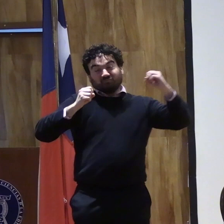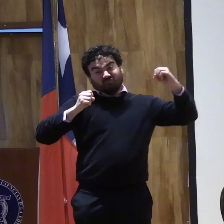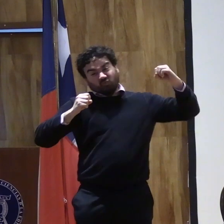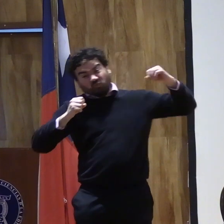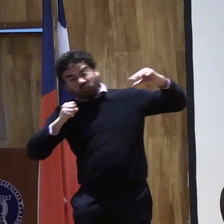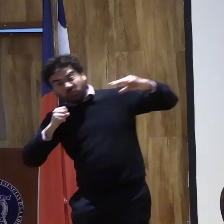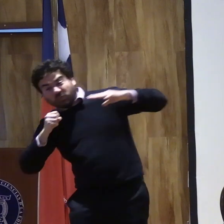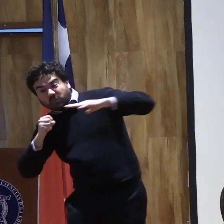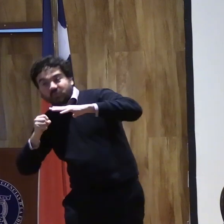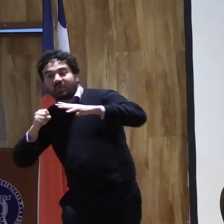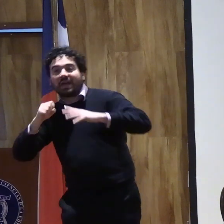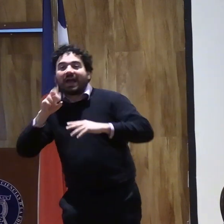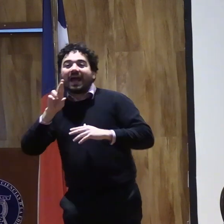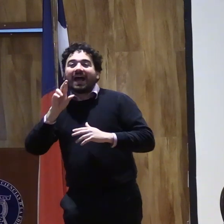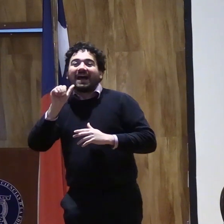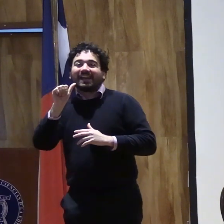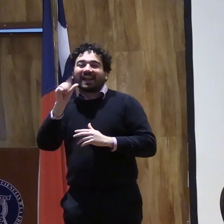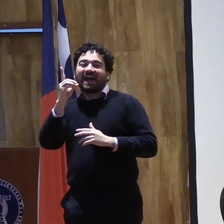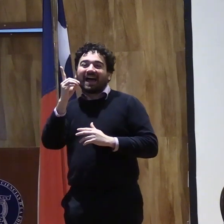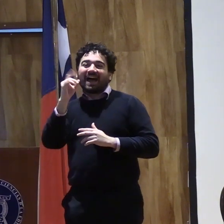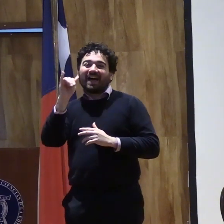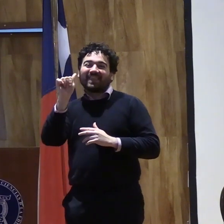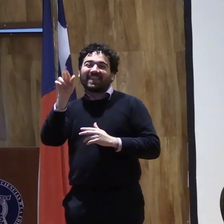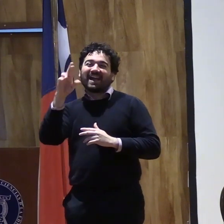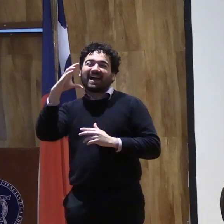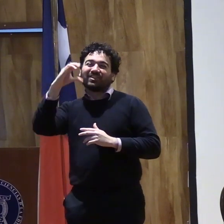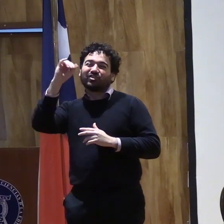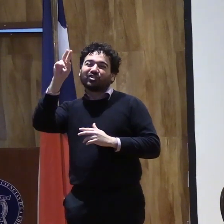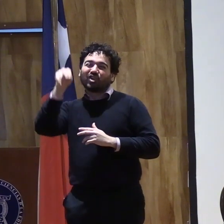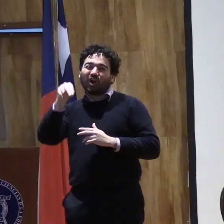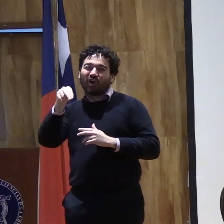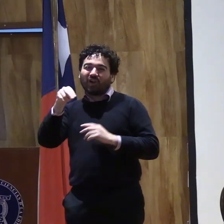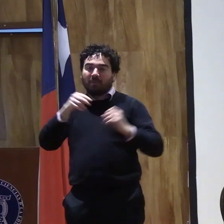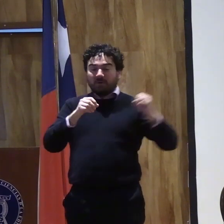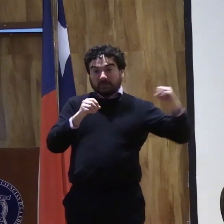del espacio, que la producen las supernovas y otro tipo de tonterías,